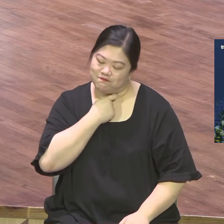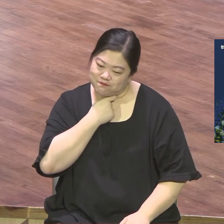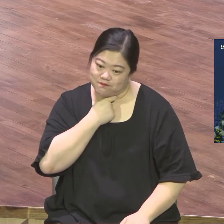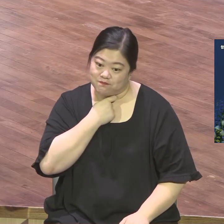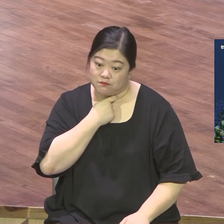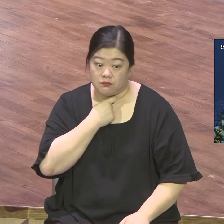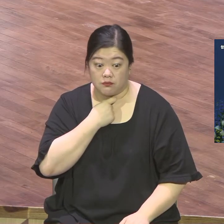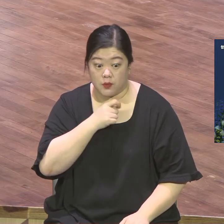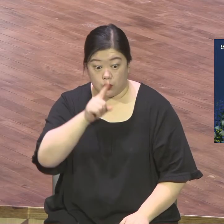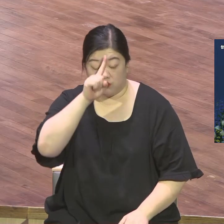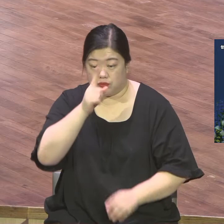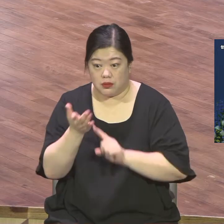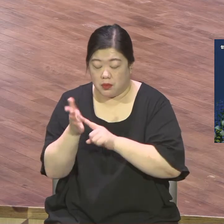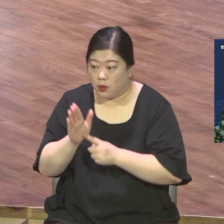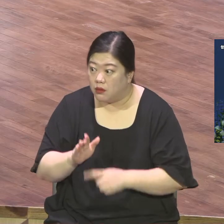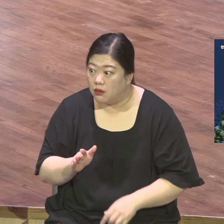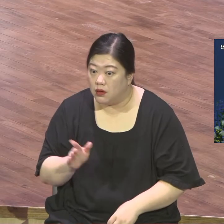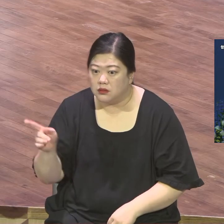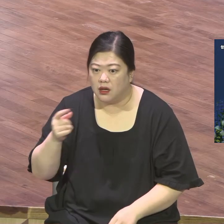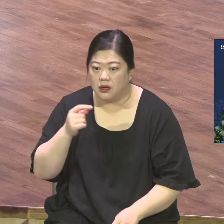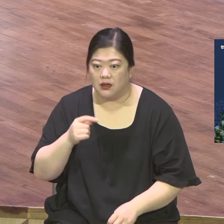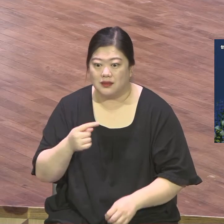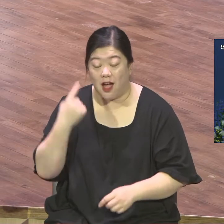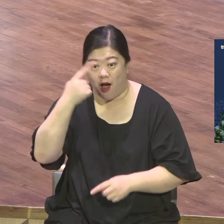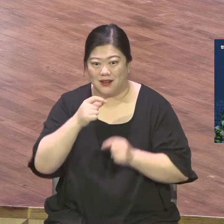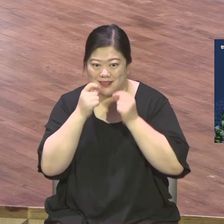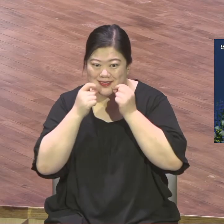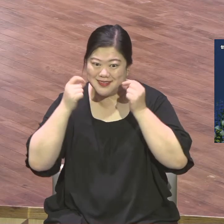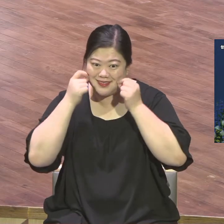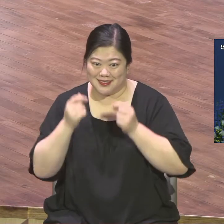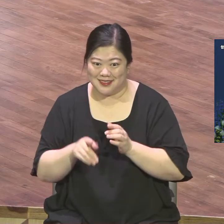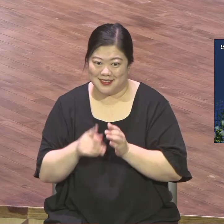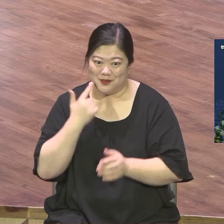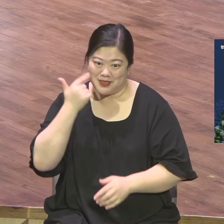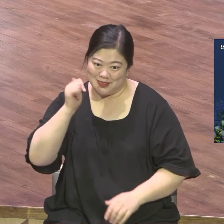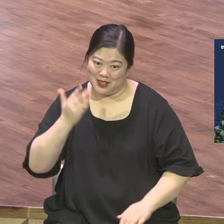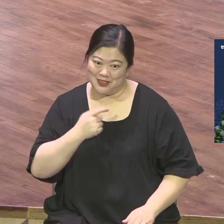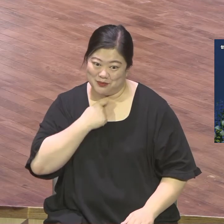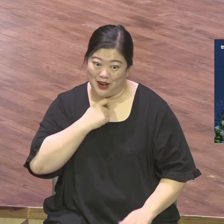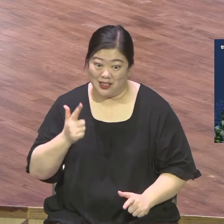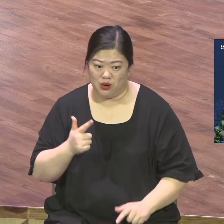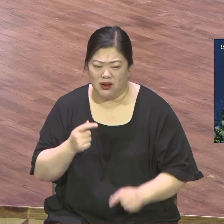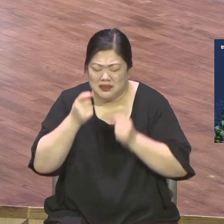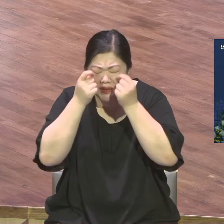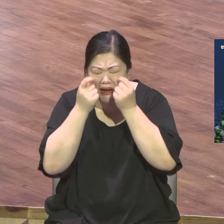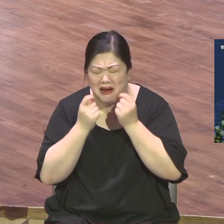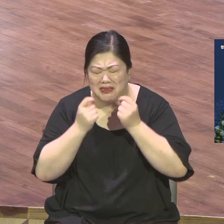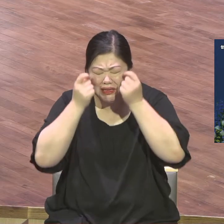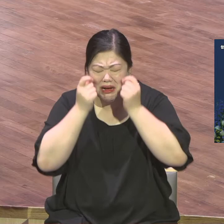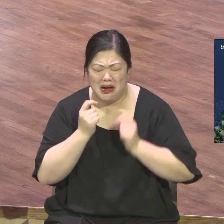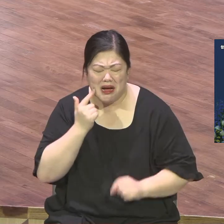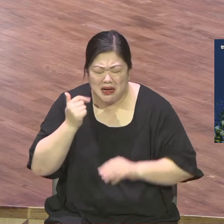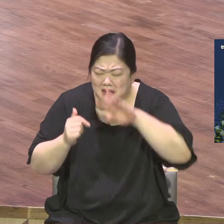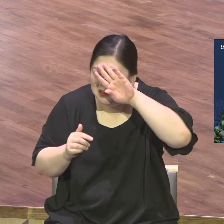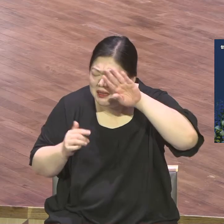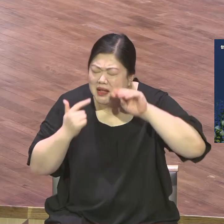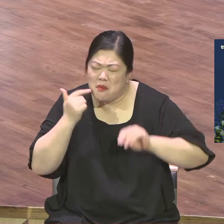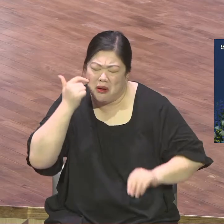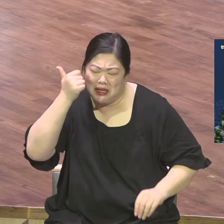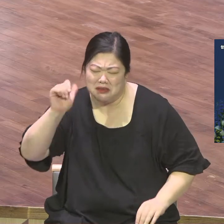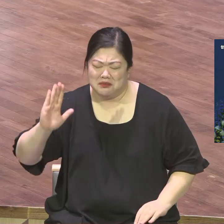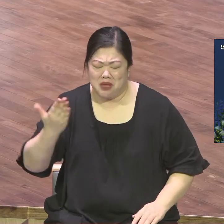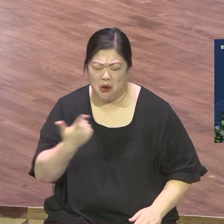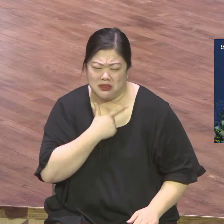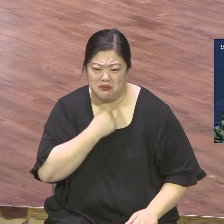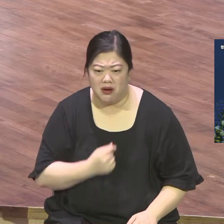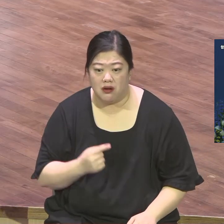받겠다고 하는 간증을 하는데 애가 막 눈물 줄줄줄 흘려요. 막 눈물 흘리면서 막 수건을 닦으면서 간증을